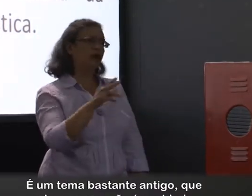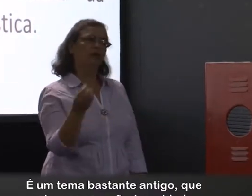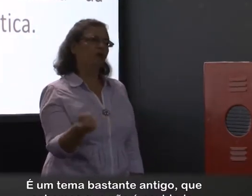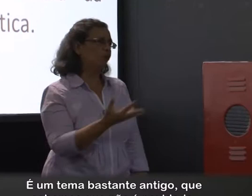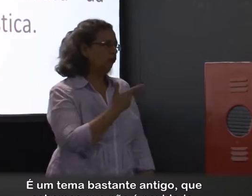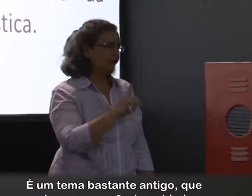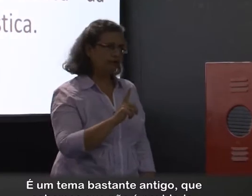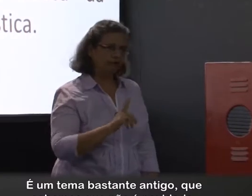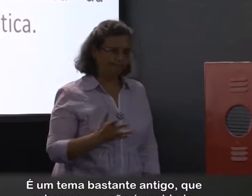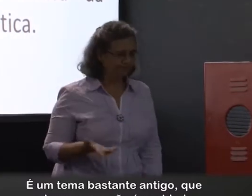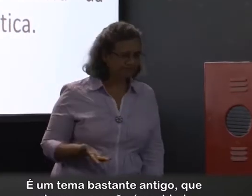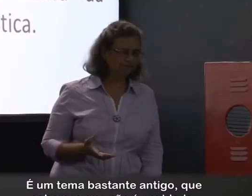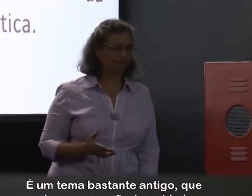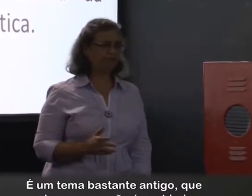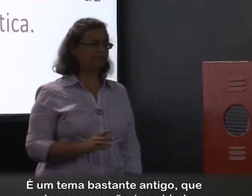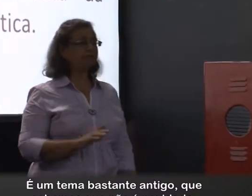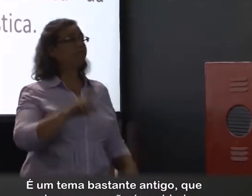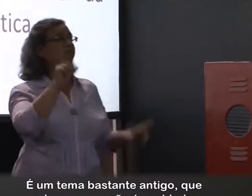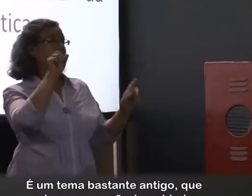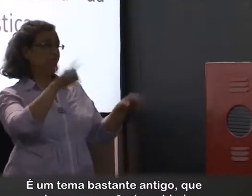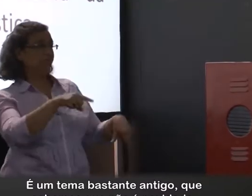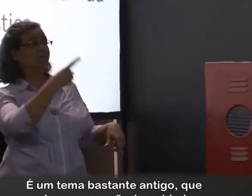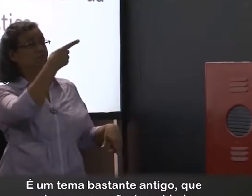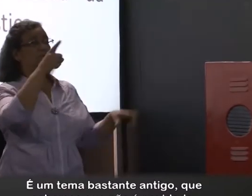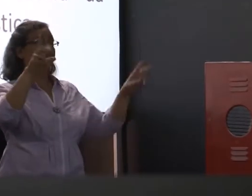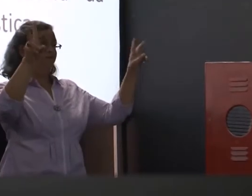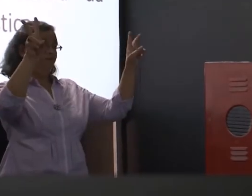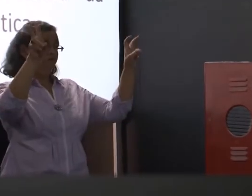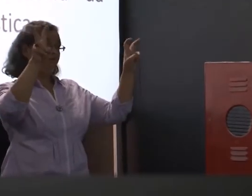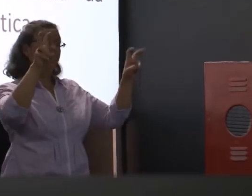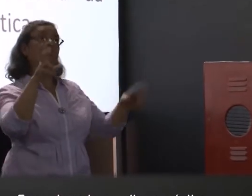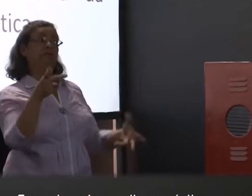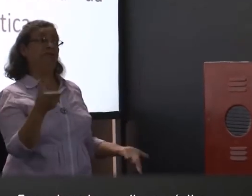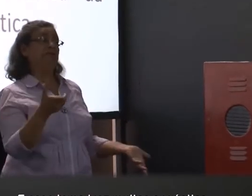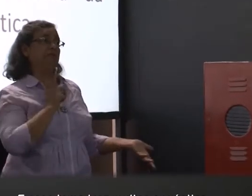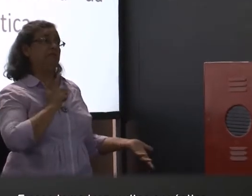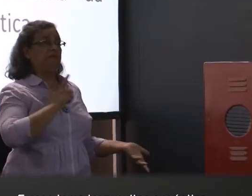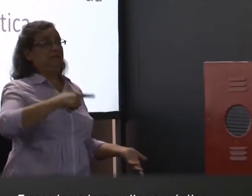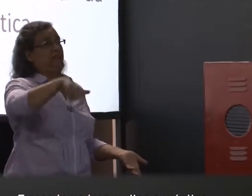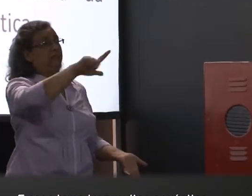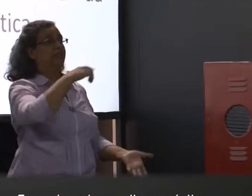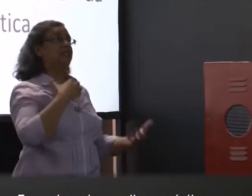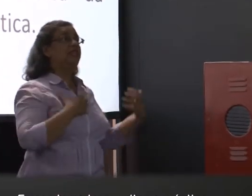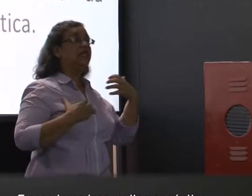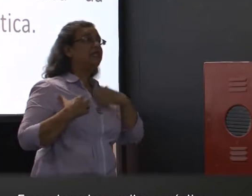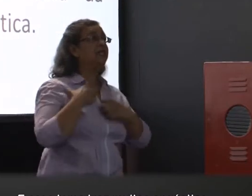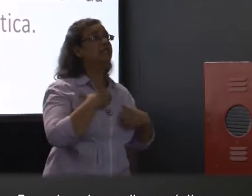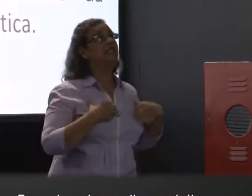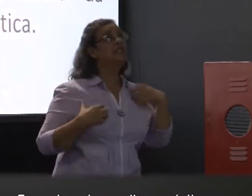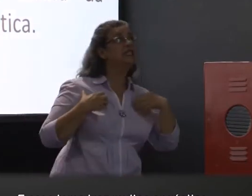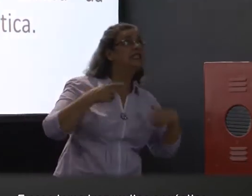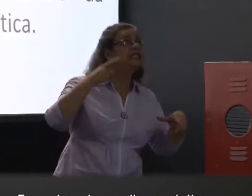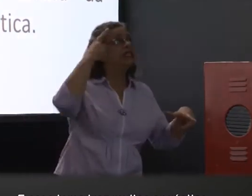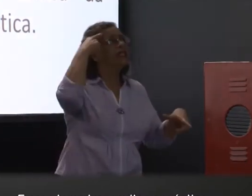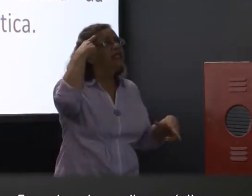bastante antigo, que a gente sabe que não é novo, não é novidade. E esse tema, ele traz